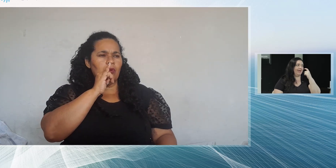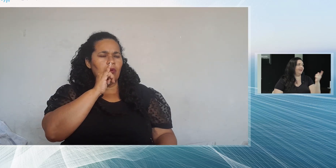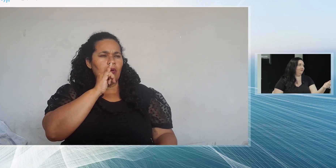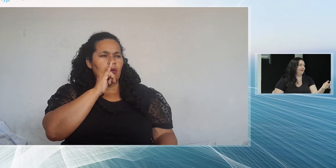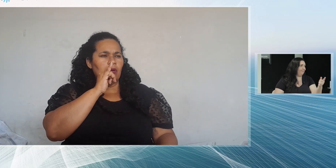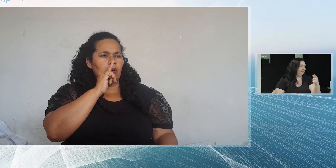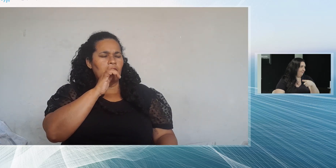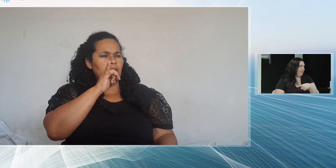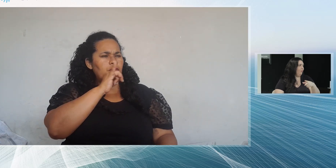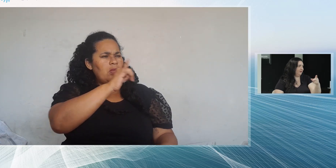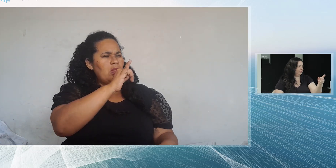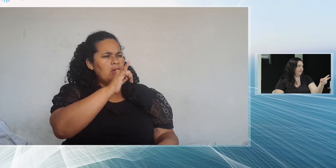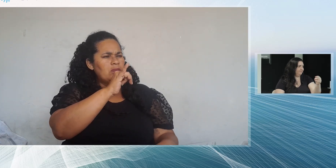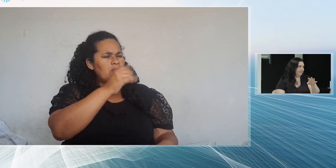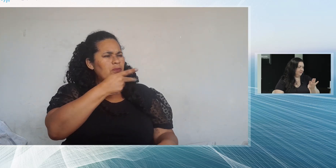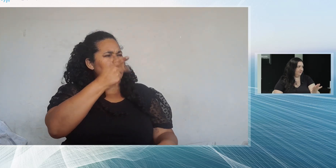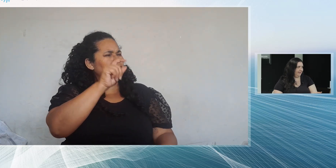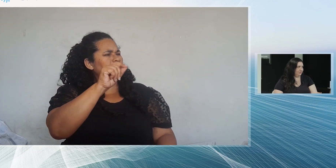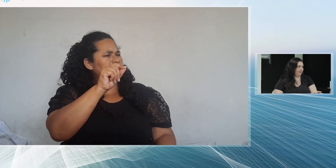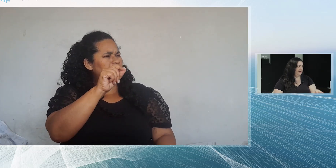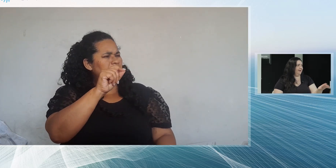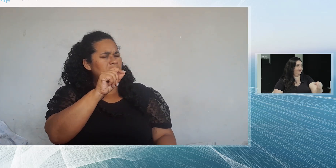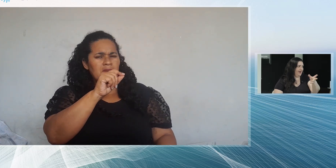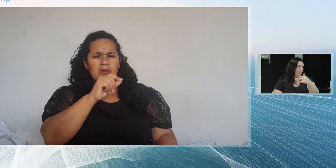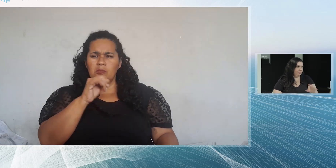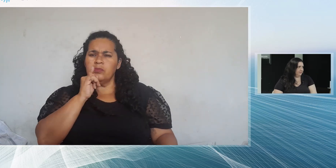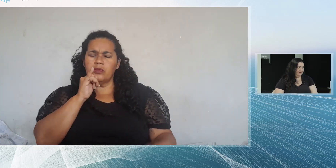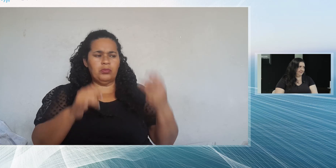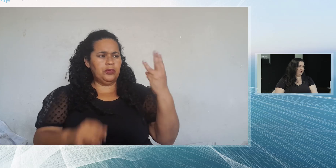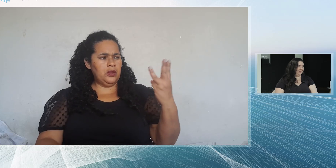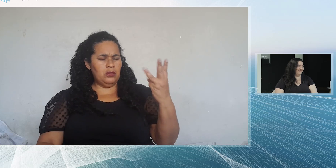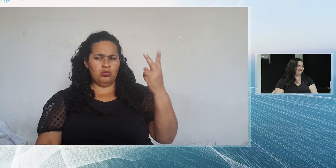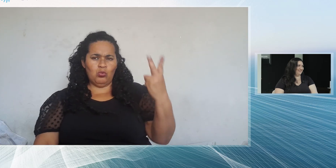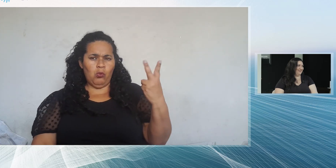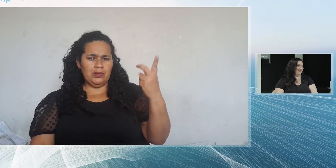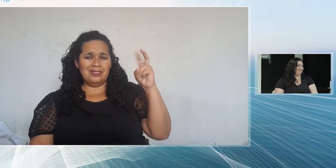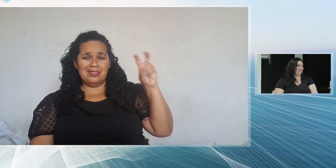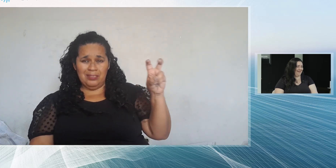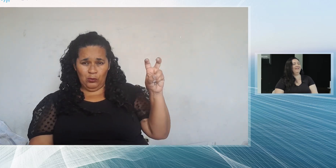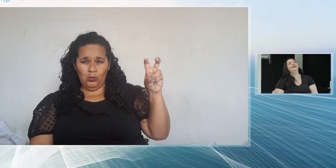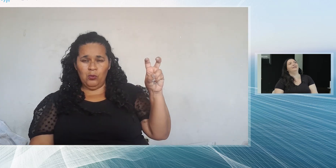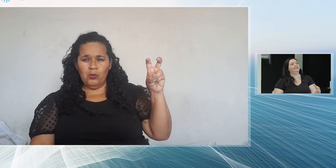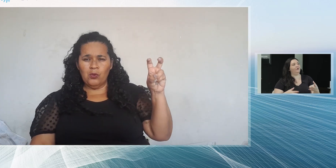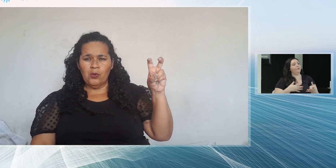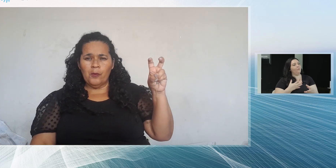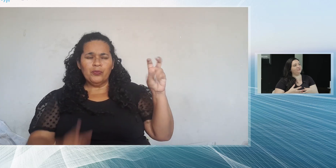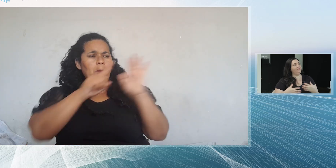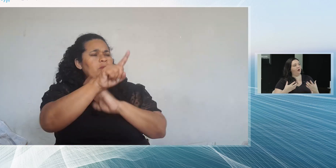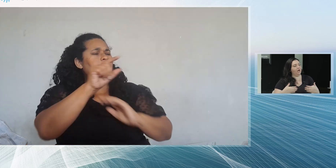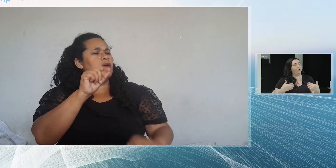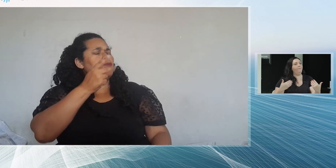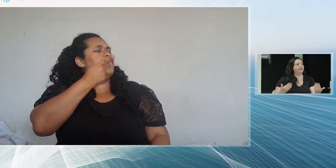memória, é aquilo. Vai na padaria pra mim e compra 2 pães e um leite, ele vai comprar 2 pães e deixa o leite. Né? Então, um índice